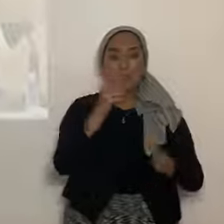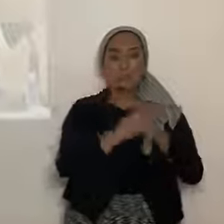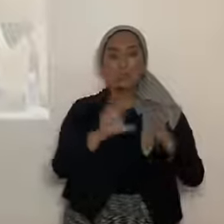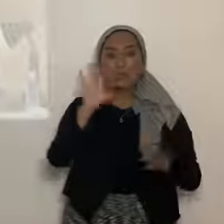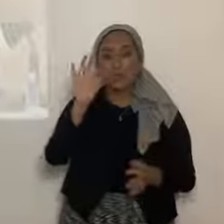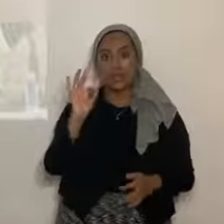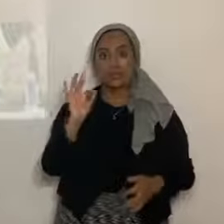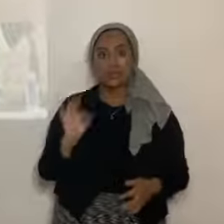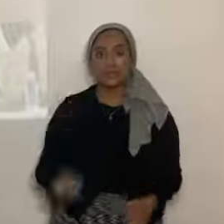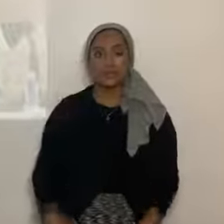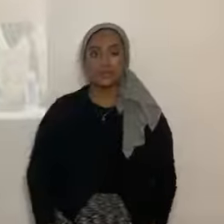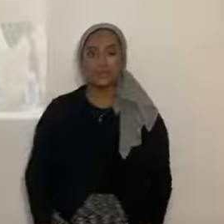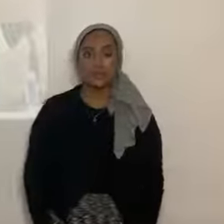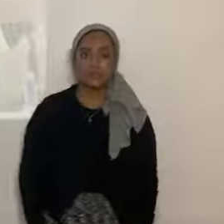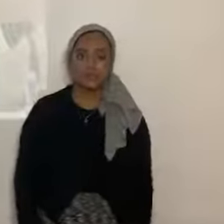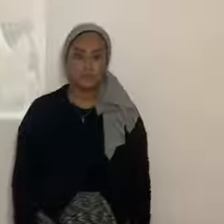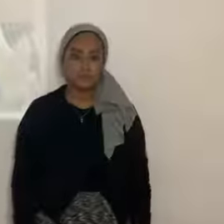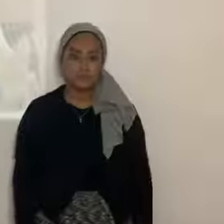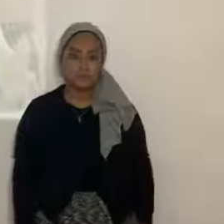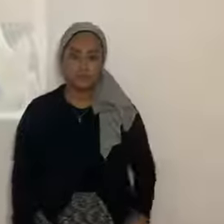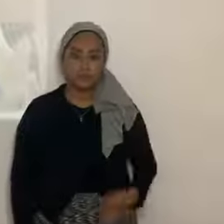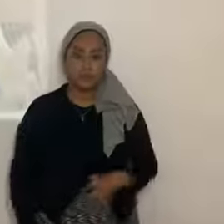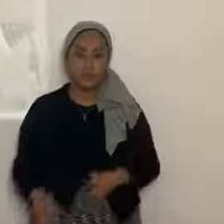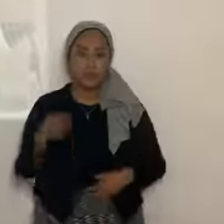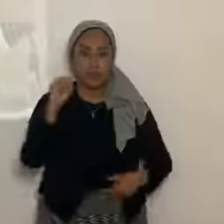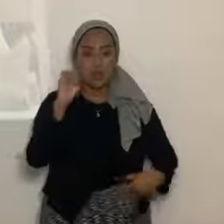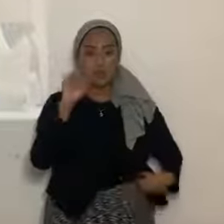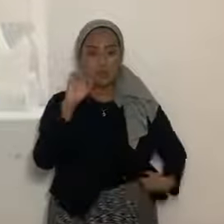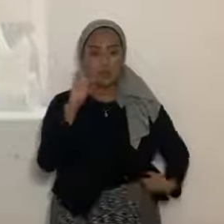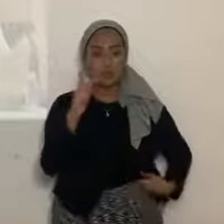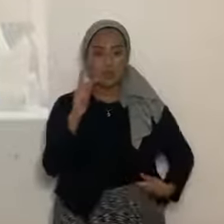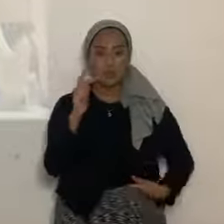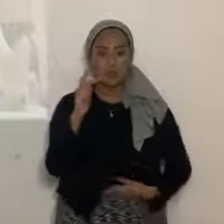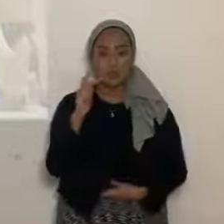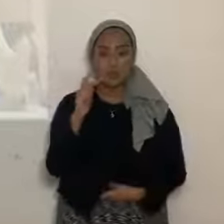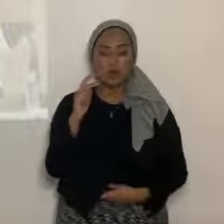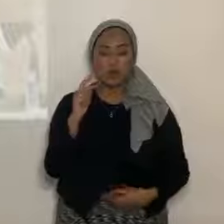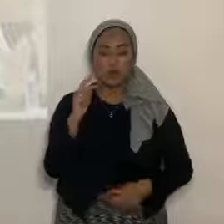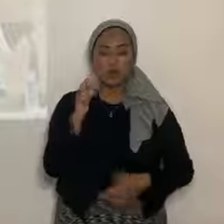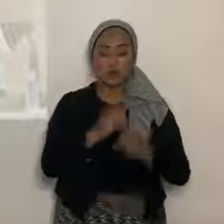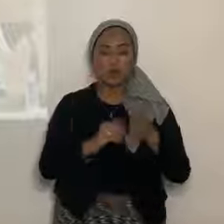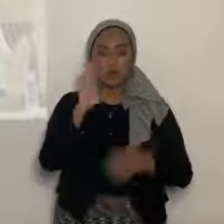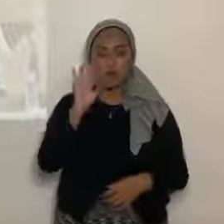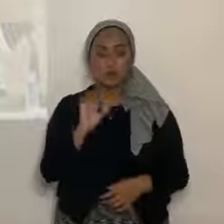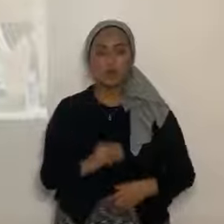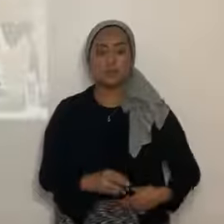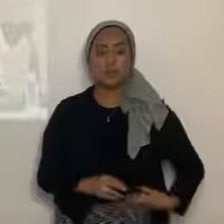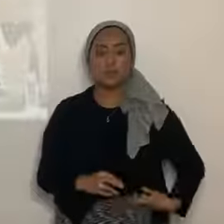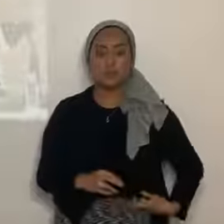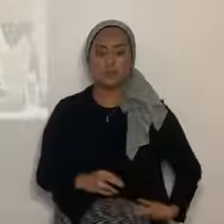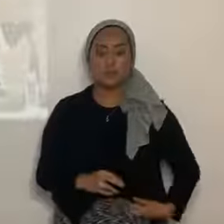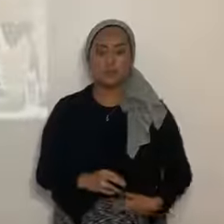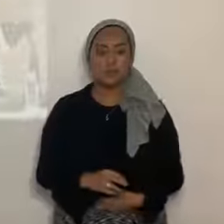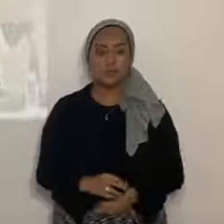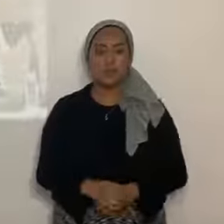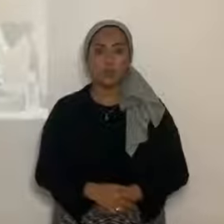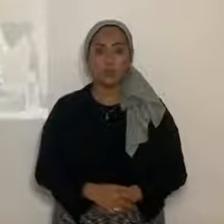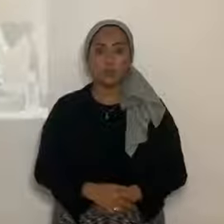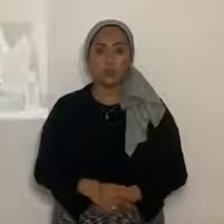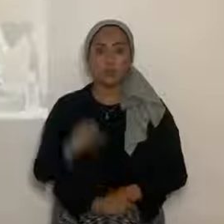Marcos 9, por favor. El Marcos, vamos a buscar el capítulo 9 y vamos el verso 23.